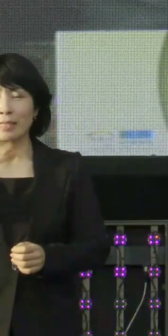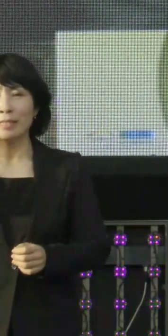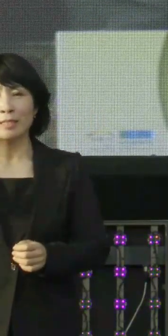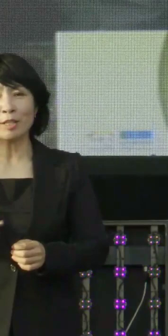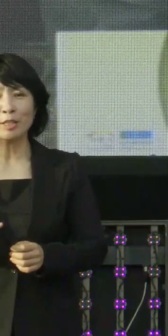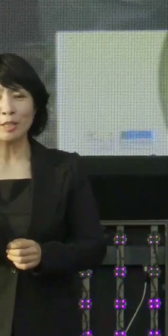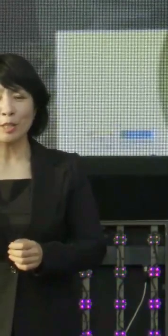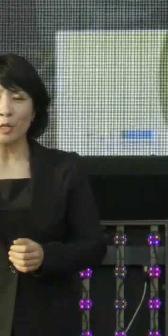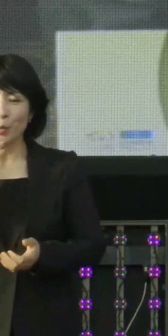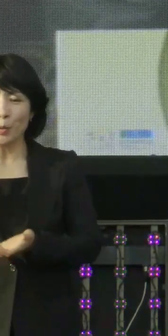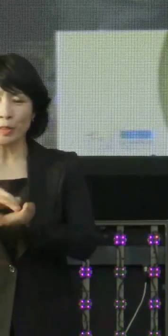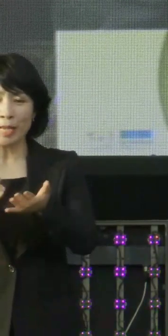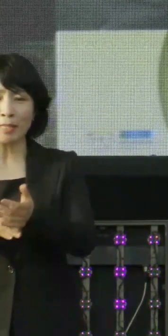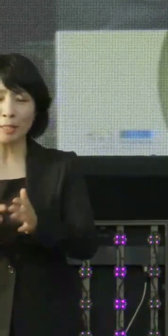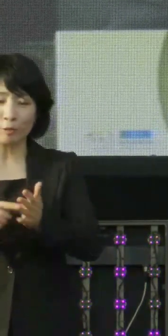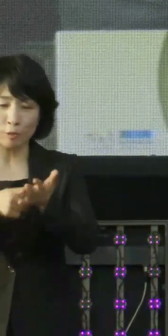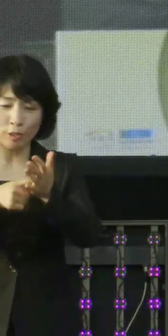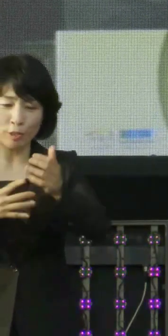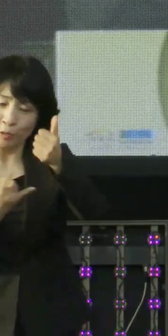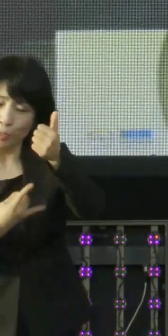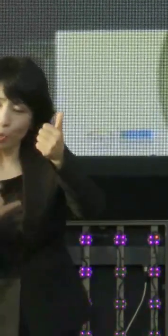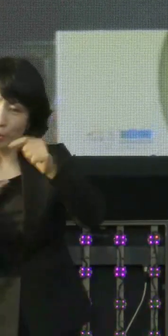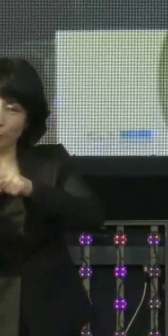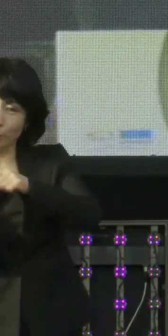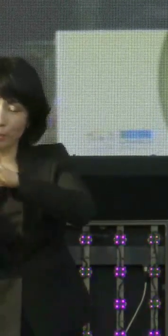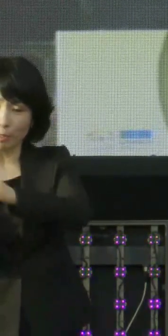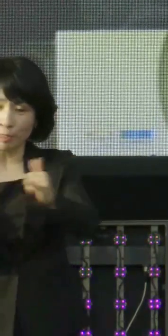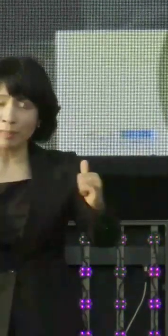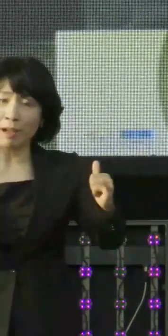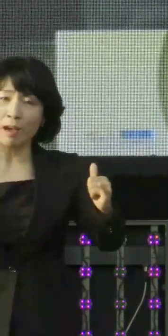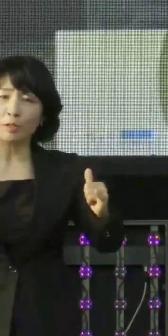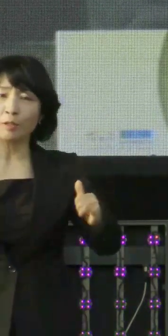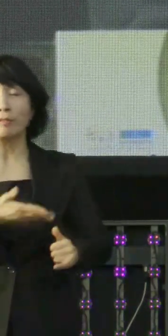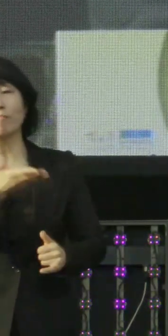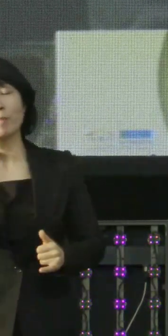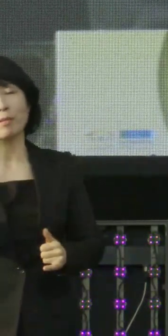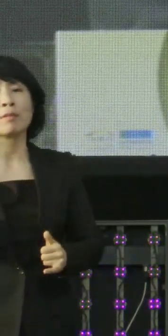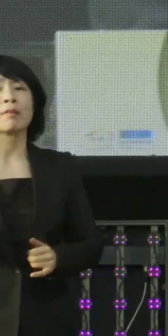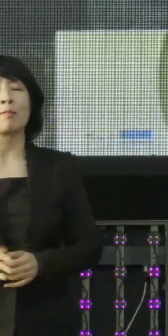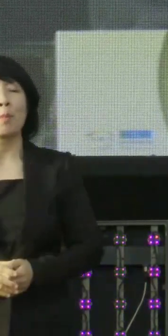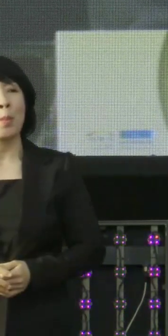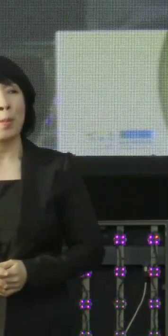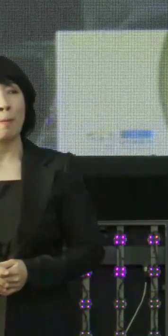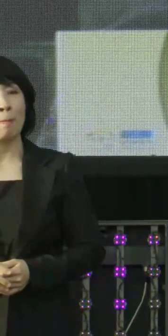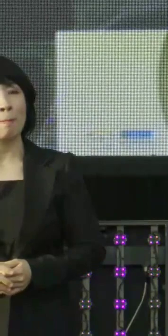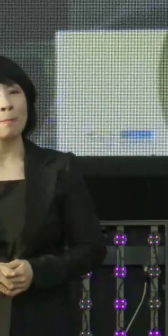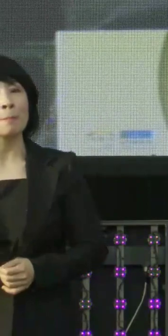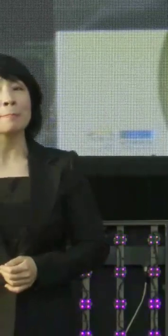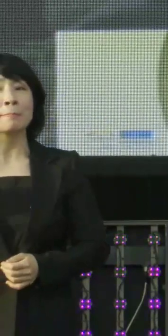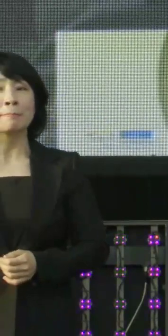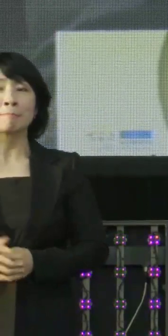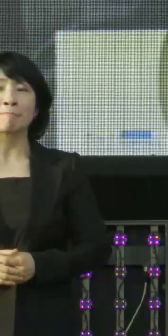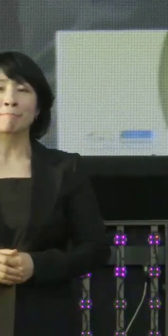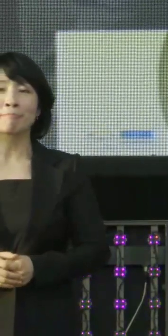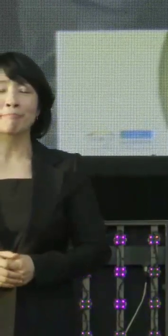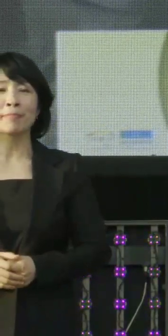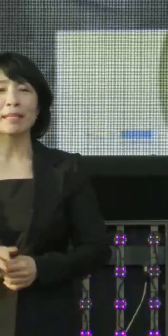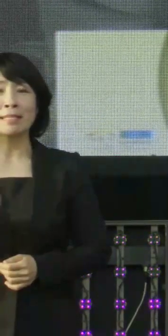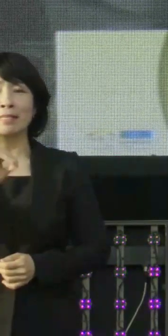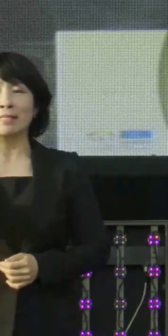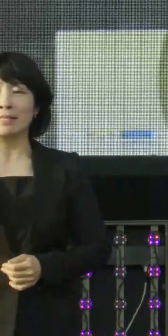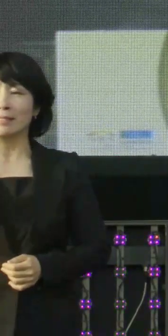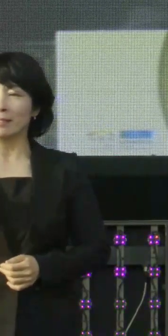이천시 도자기 축제 추진위원회 위원님들과 여러분들, 그리고 또한